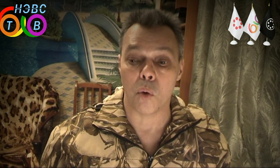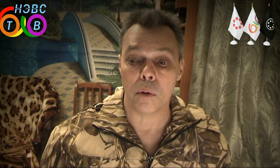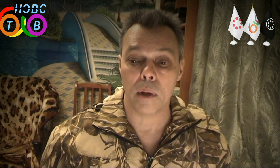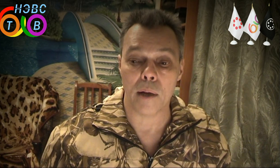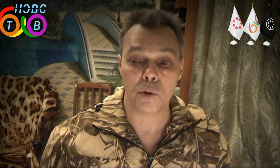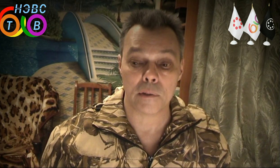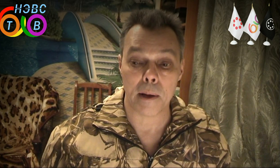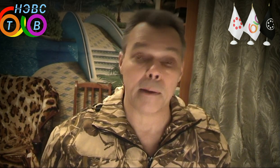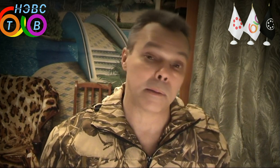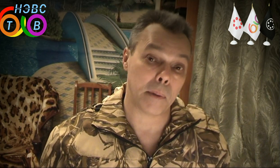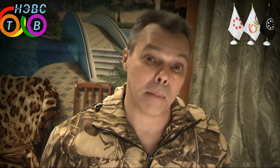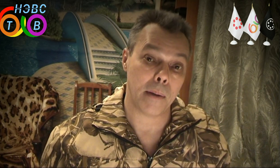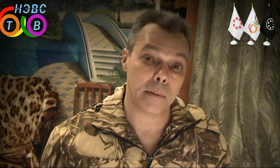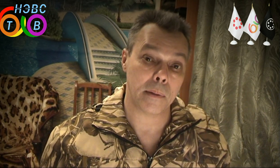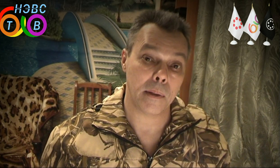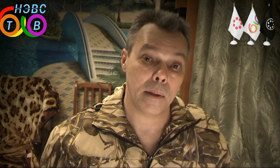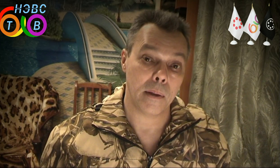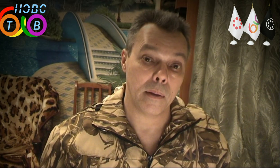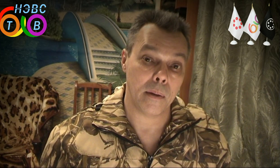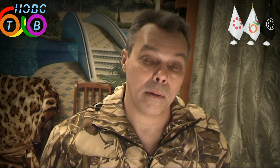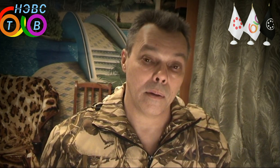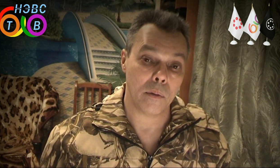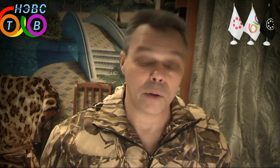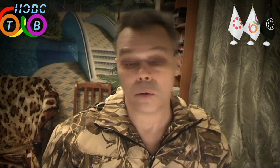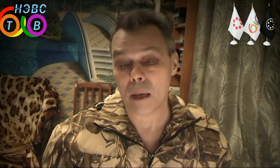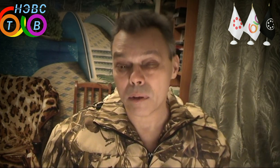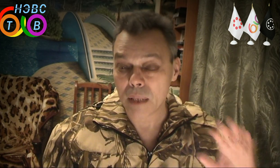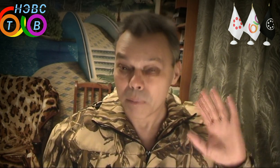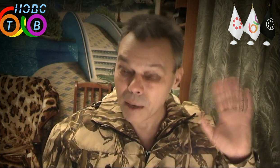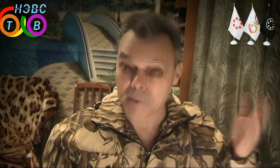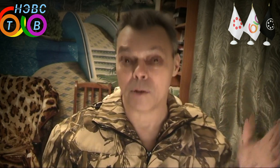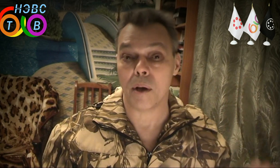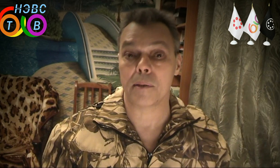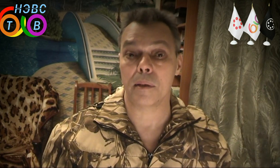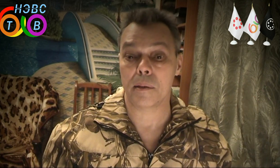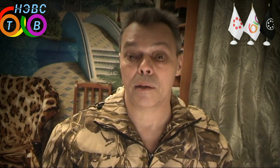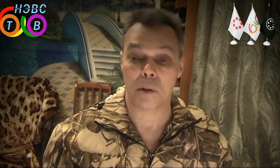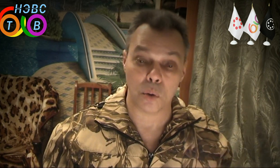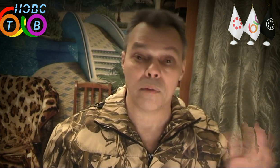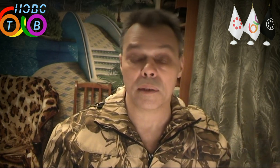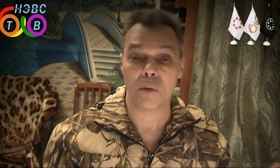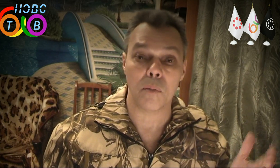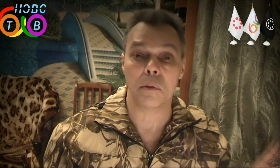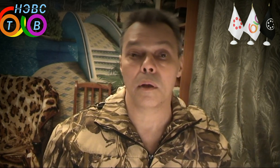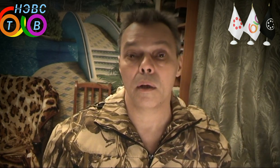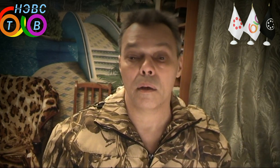вход осуществляется, понимаете? Так что там разные нюансы есть, конечно же. Но в основном вот